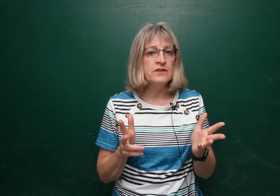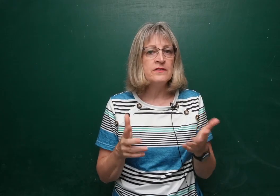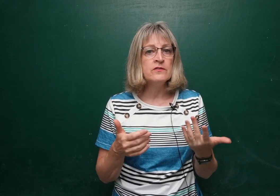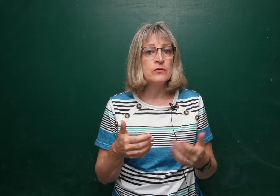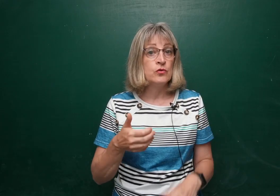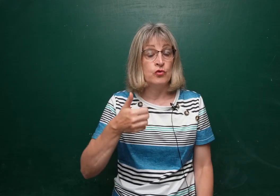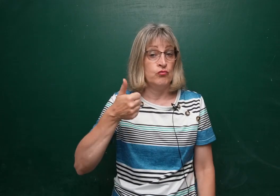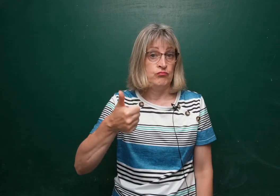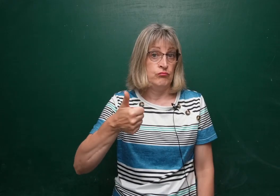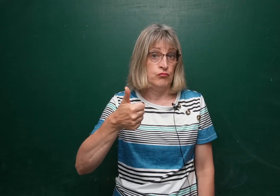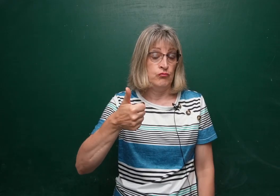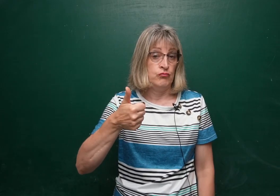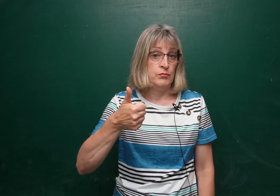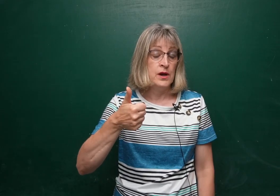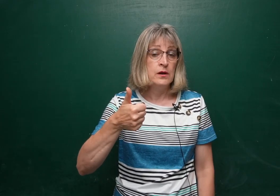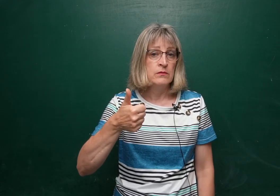disent bien, ou